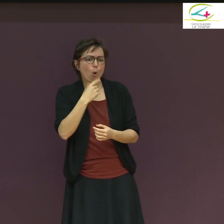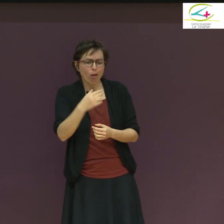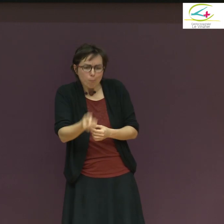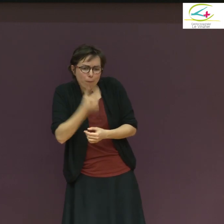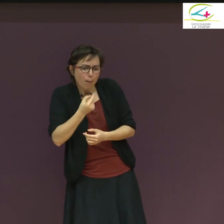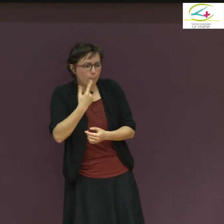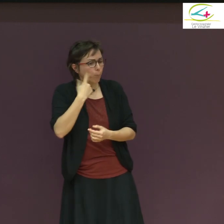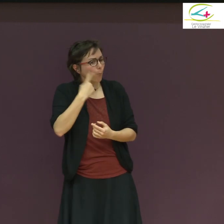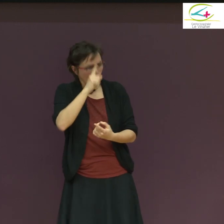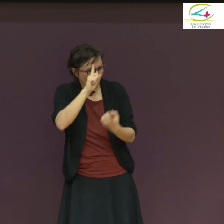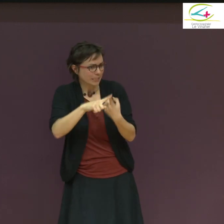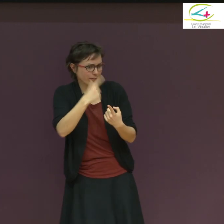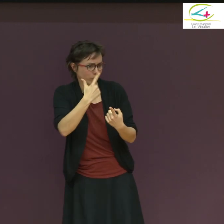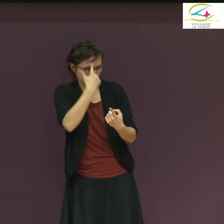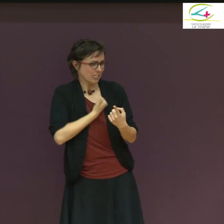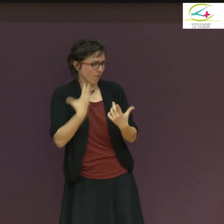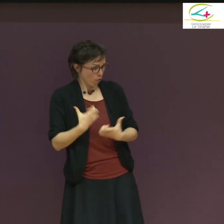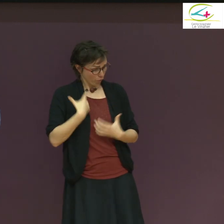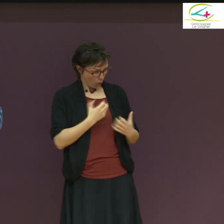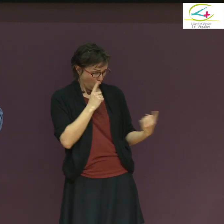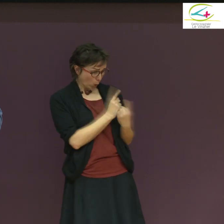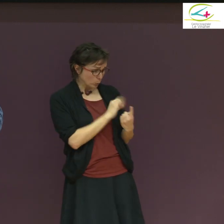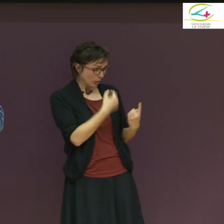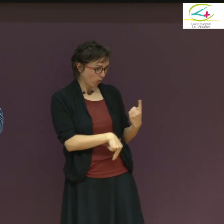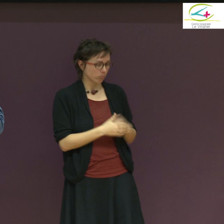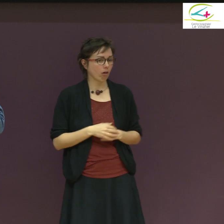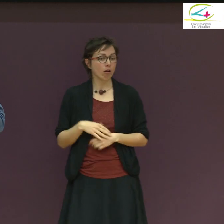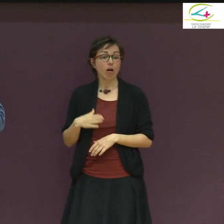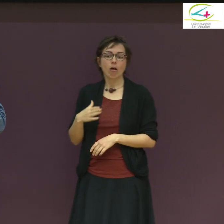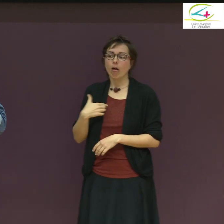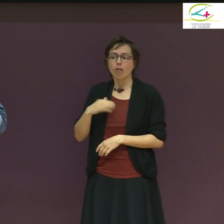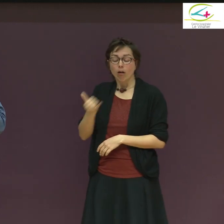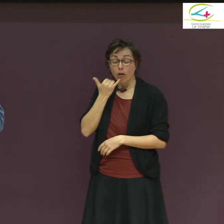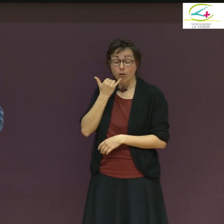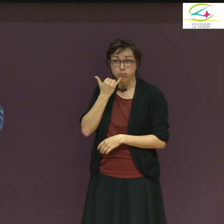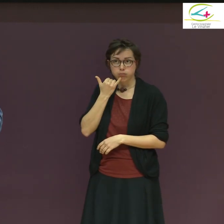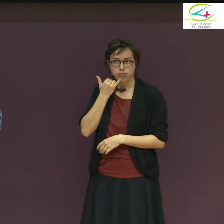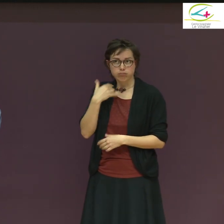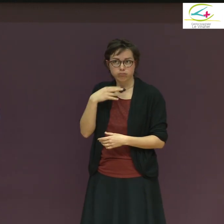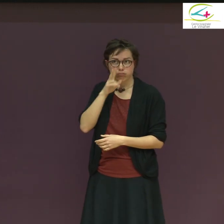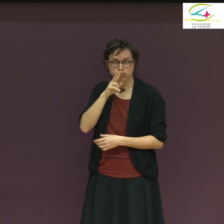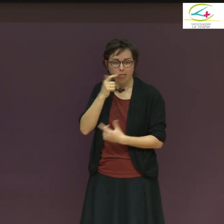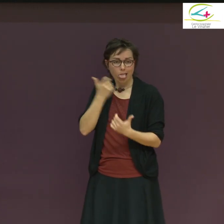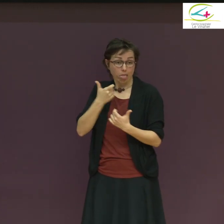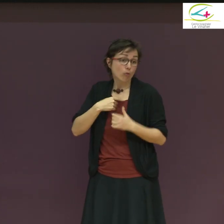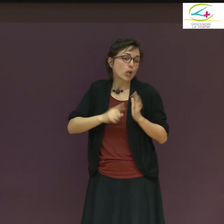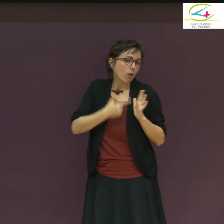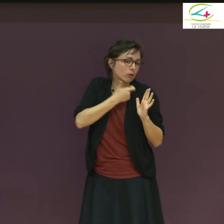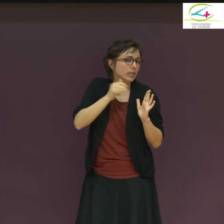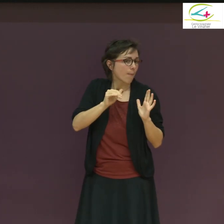Alors Pierre, parce que c'est Pierre qui est l'intérieur, il rigole, comme vous l'avez fait vous aussi. Hein. On a le droit de rigoler